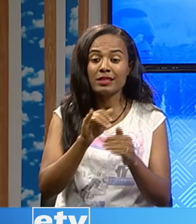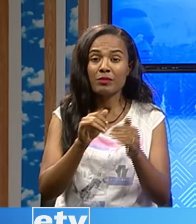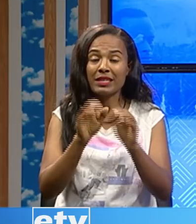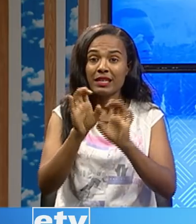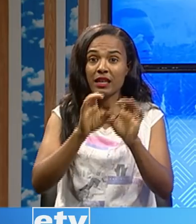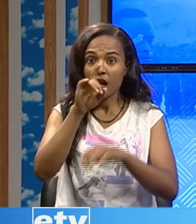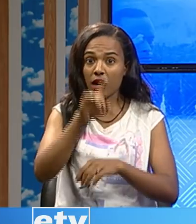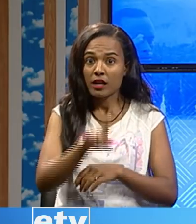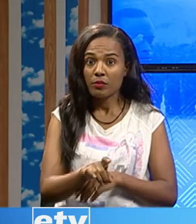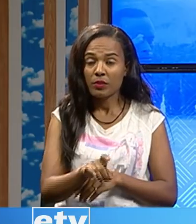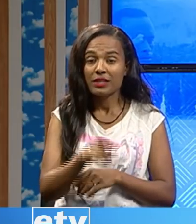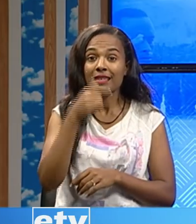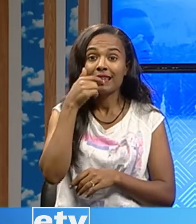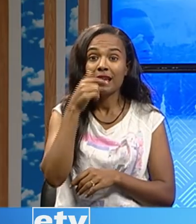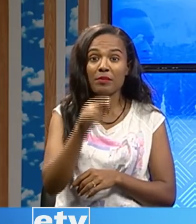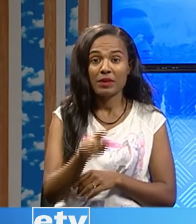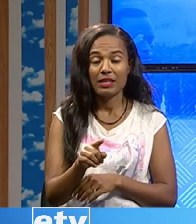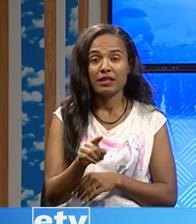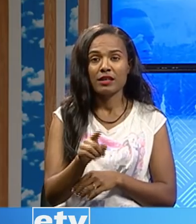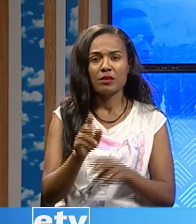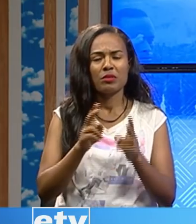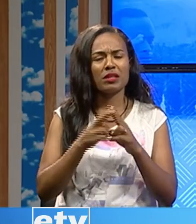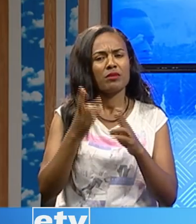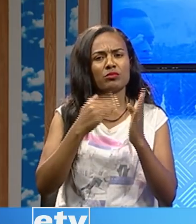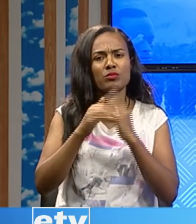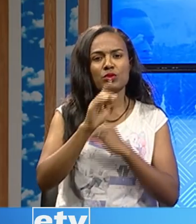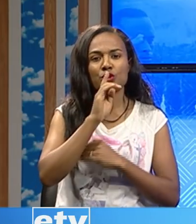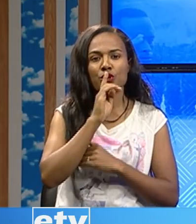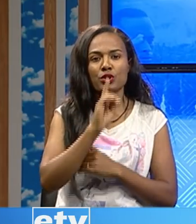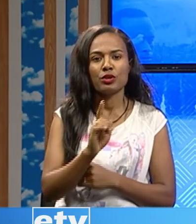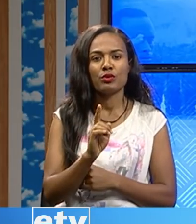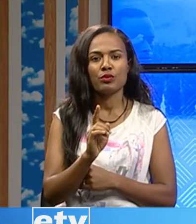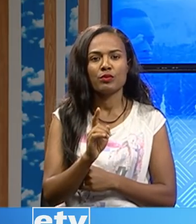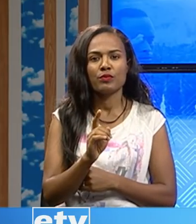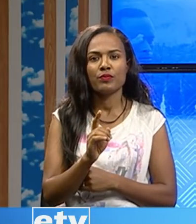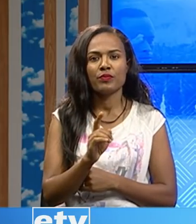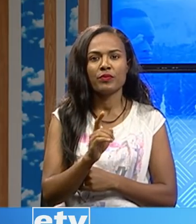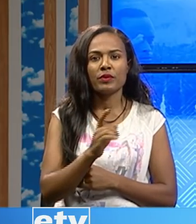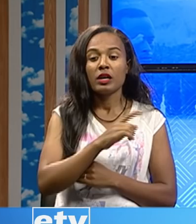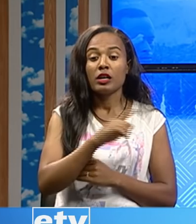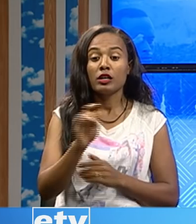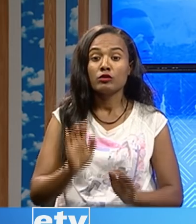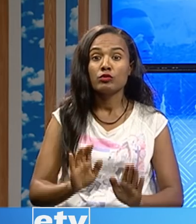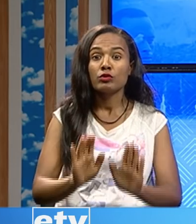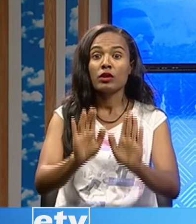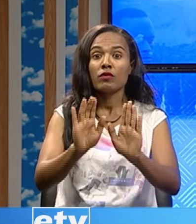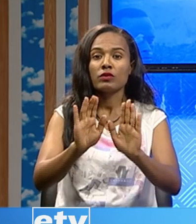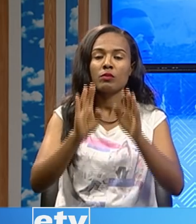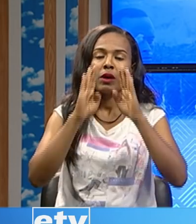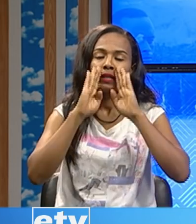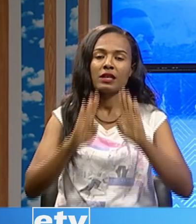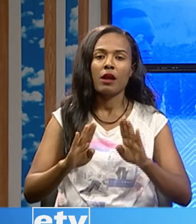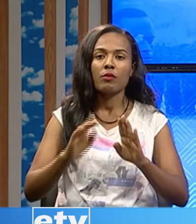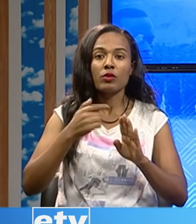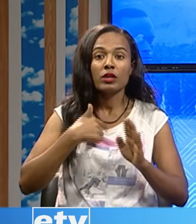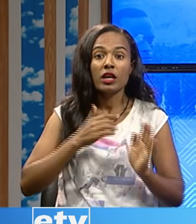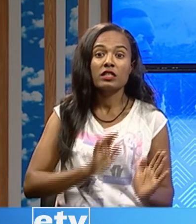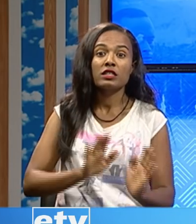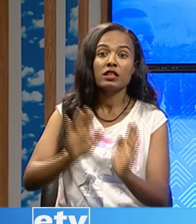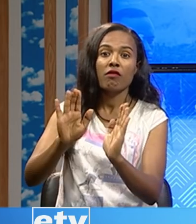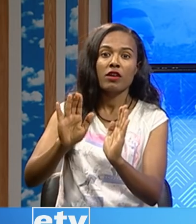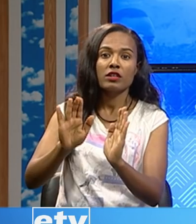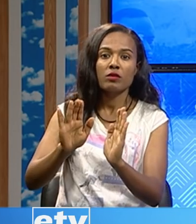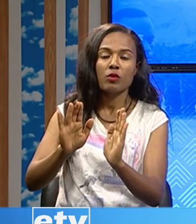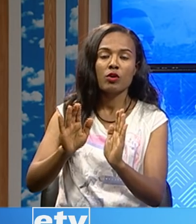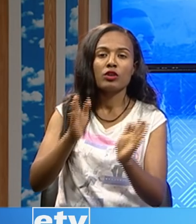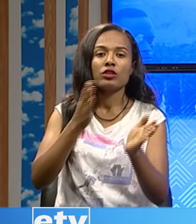አለበት ለሚል በጣም ችግር ነበር ፕሬሸሩ እነሱ ገፉ ሲባል ሰላም ነው እኛ ልንገፋ ነው ሲባል ደግሞ